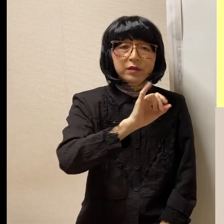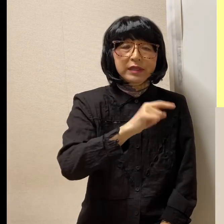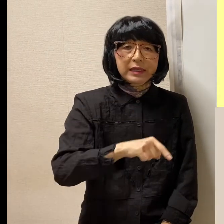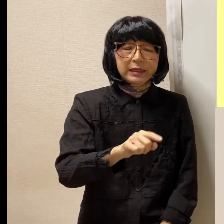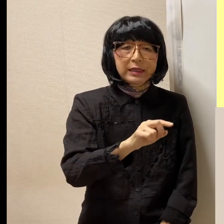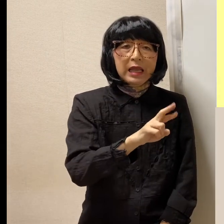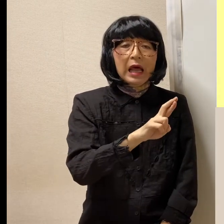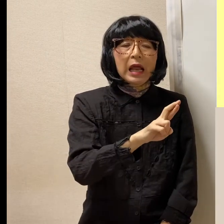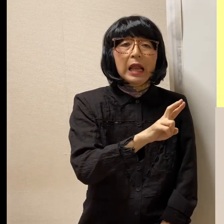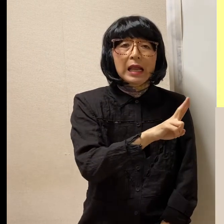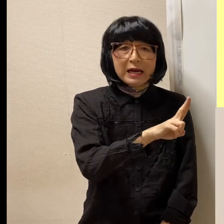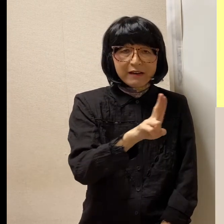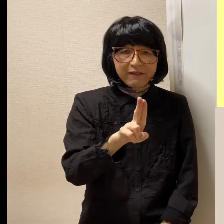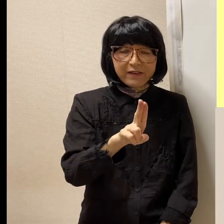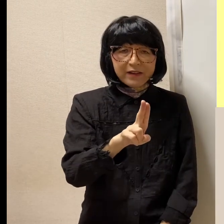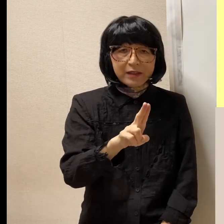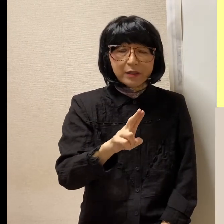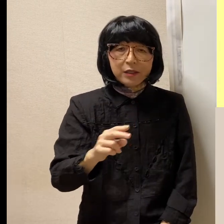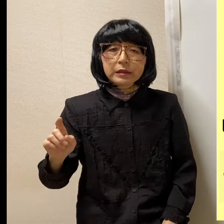He fell in love.